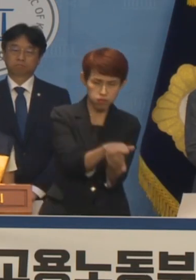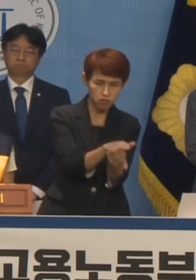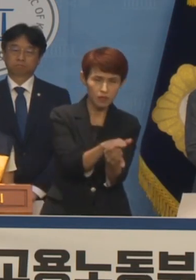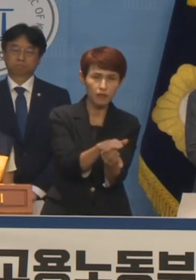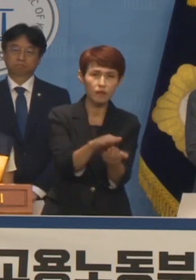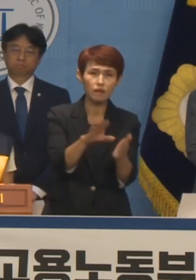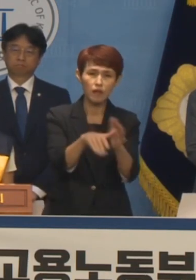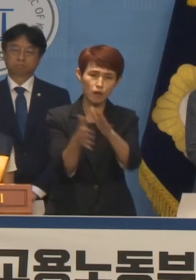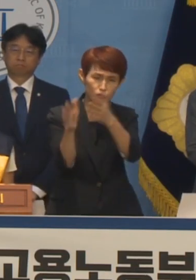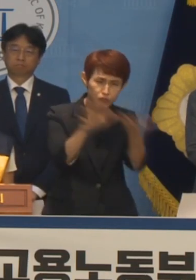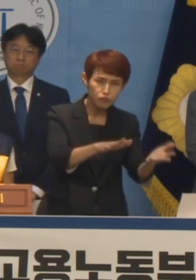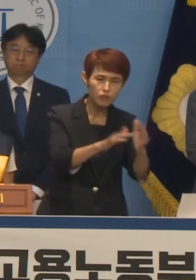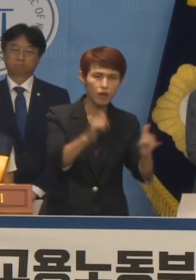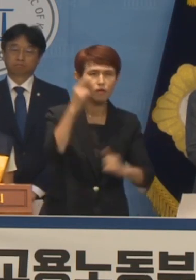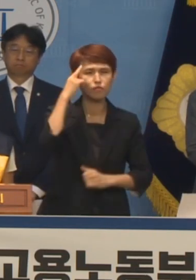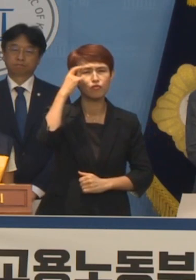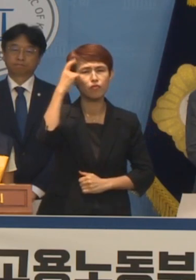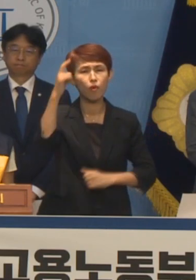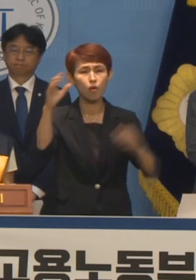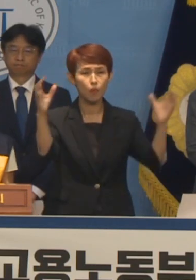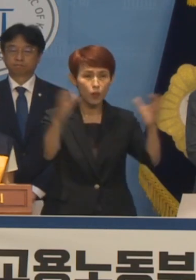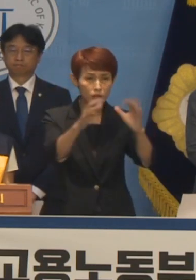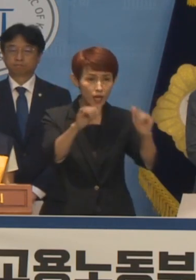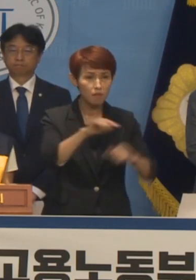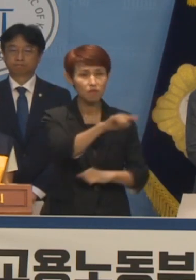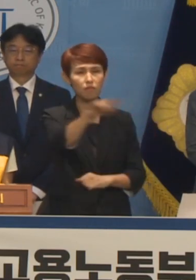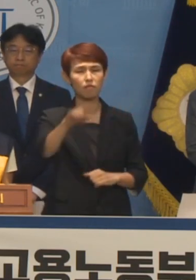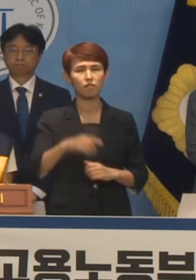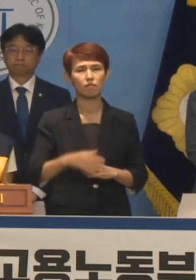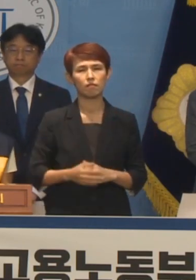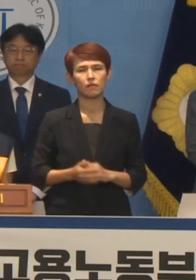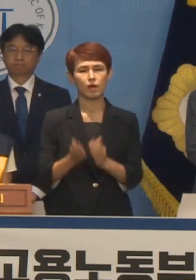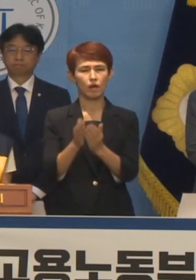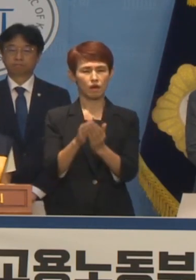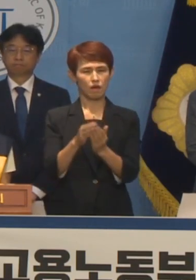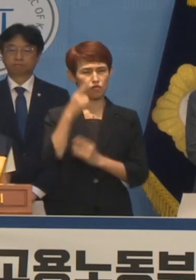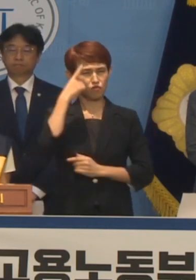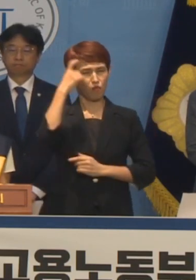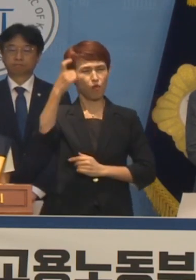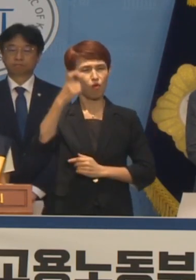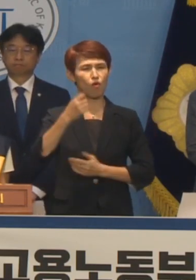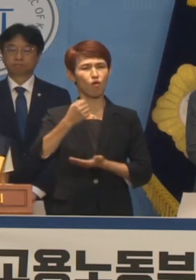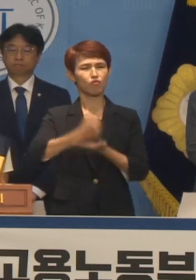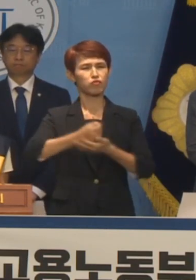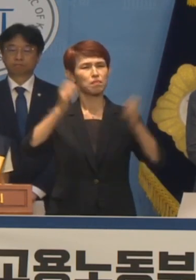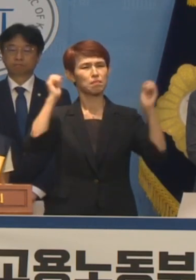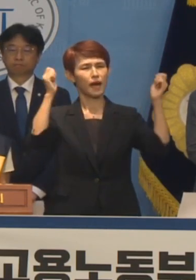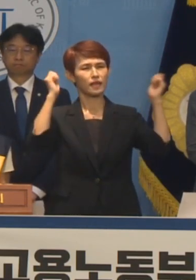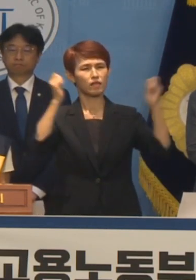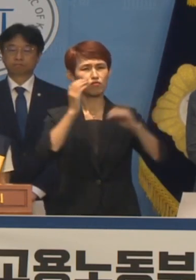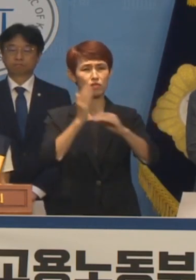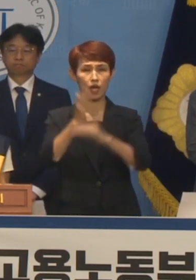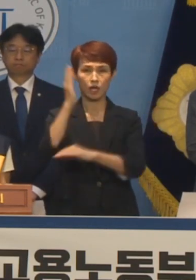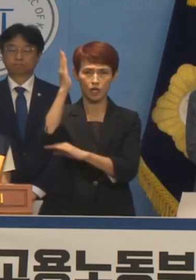분들을 기억하며 추모하기 위해 모인 사람들을 향해 추모의 구판을 벌이고 있다거나